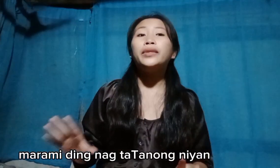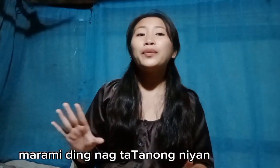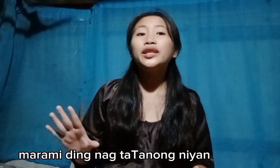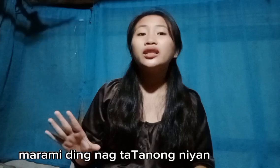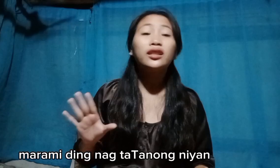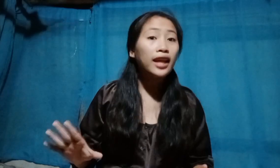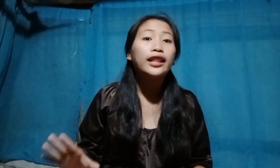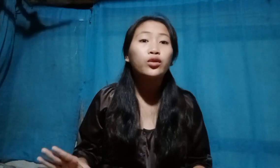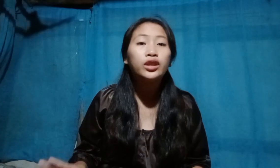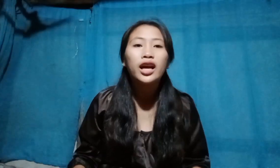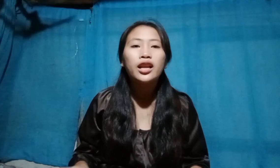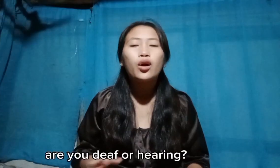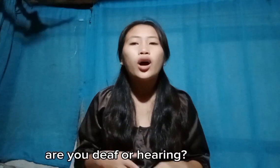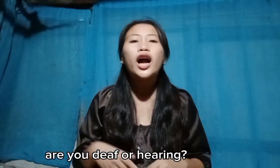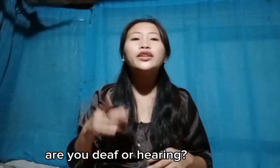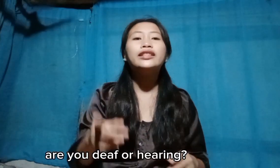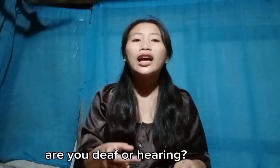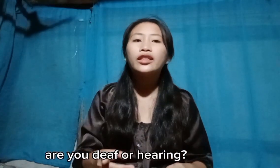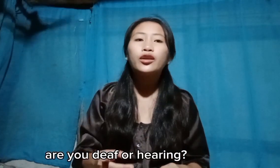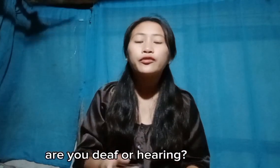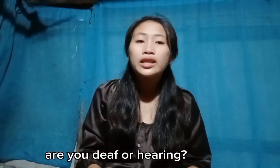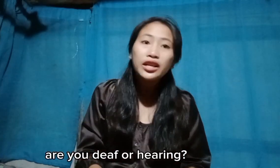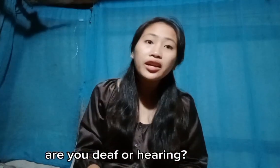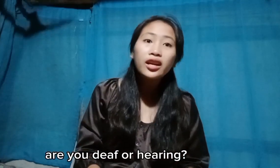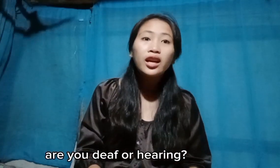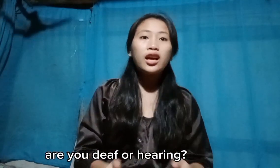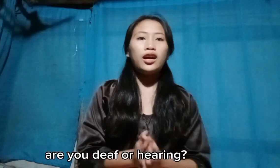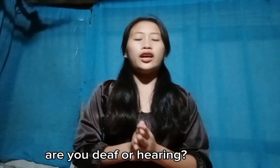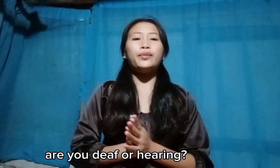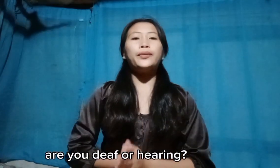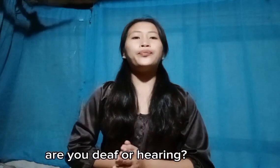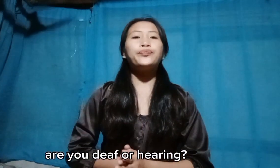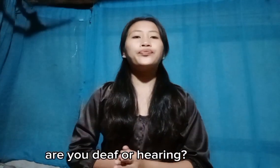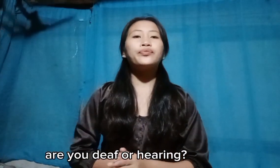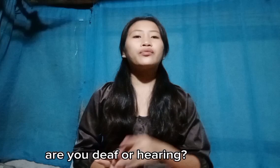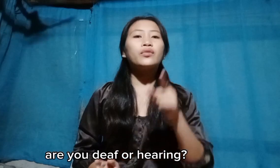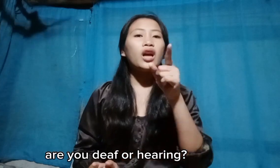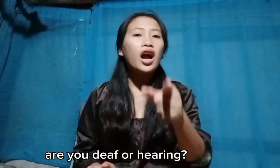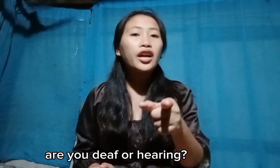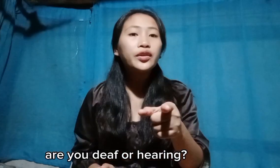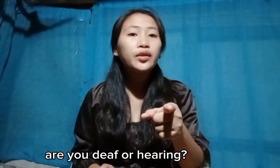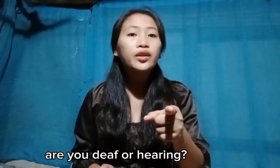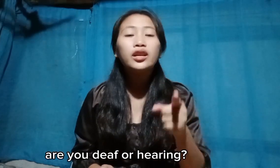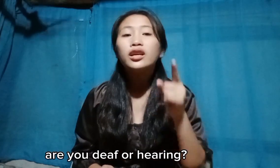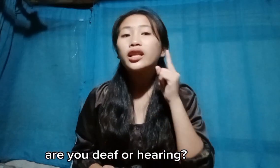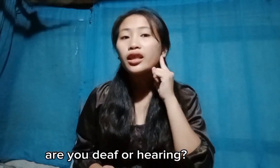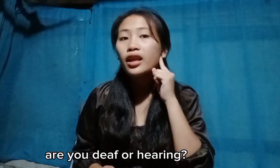Marami din nagtatanong yan. Are you that of hearing? Are you